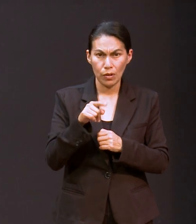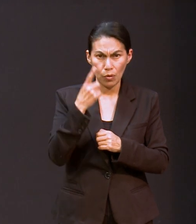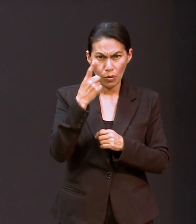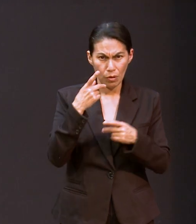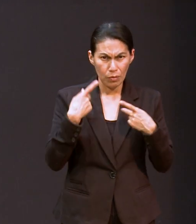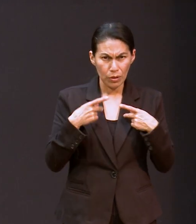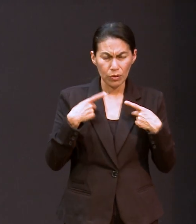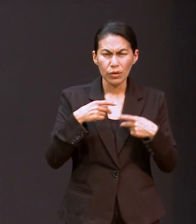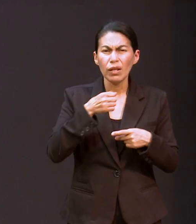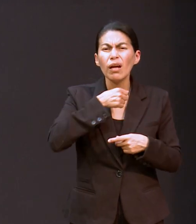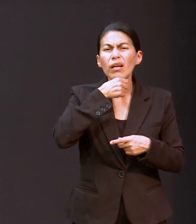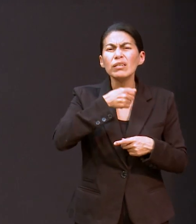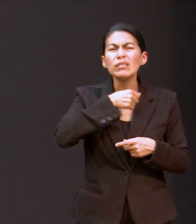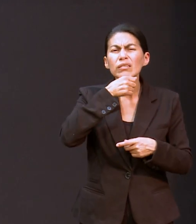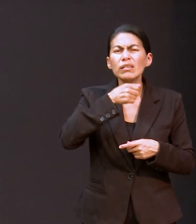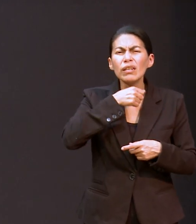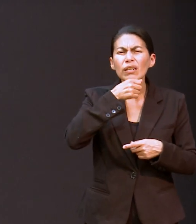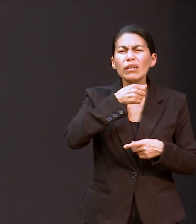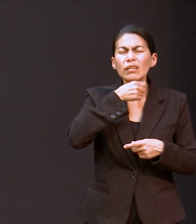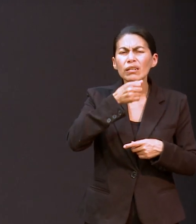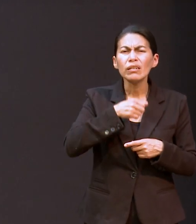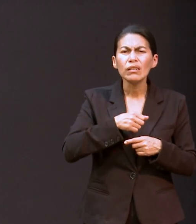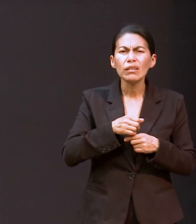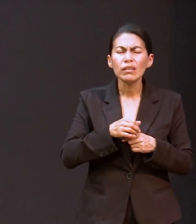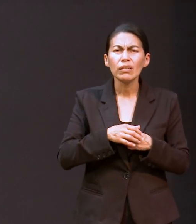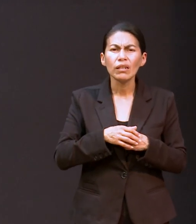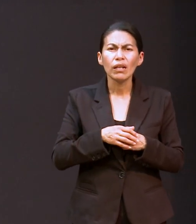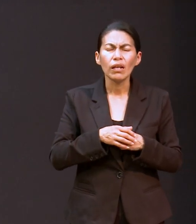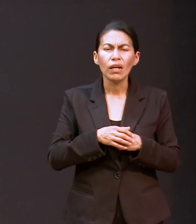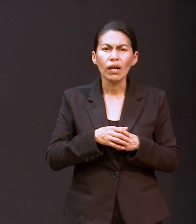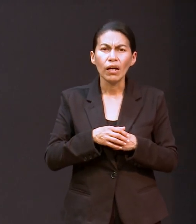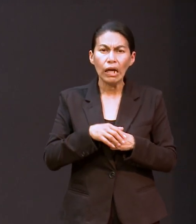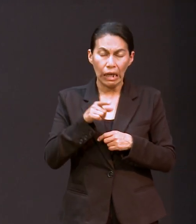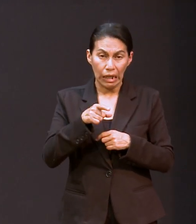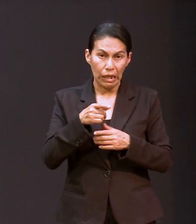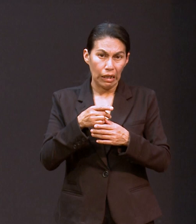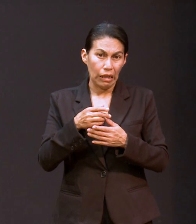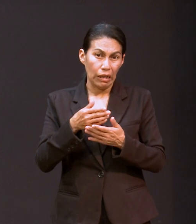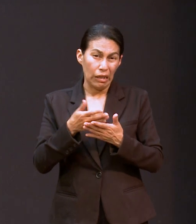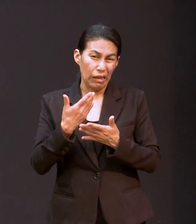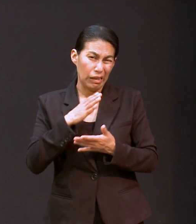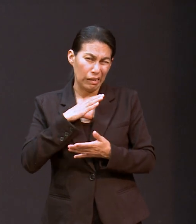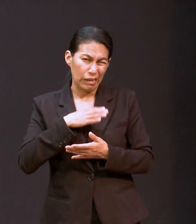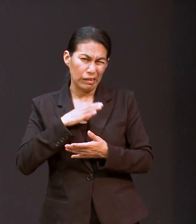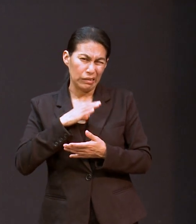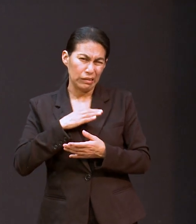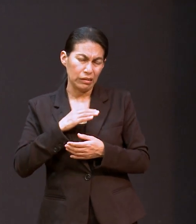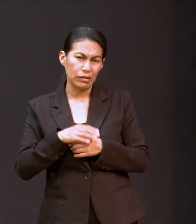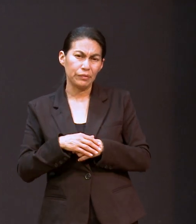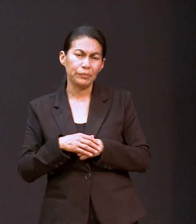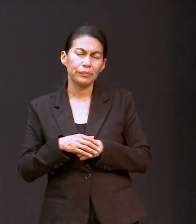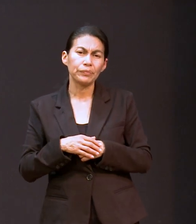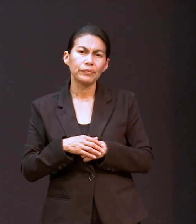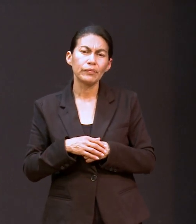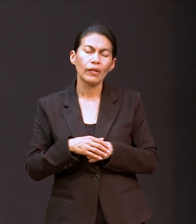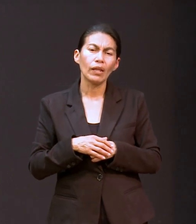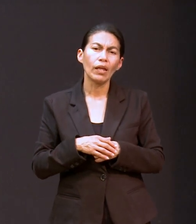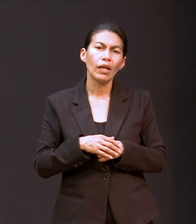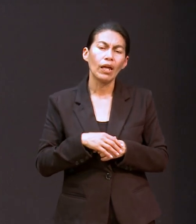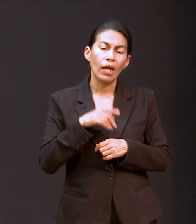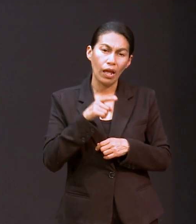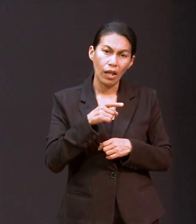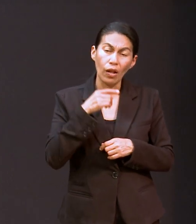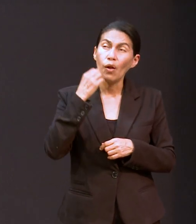había un una persona anciana que ya que tenía cáncer Y entonces